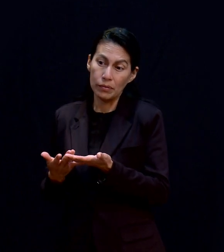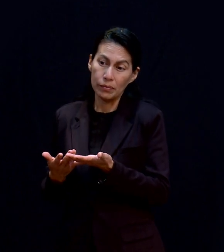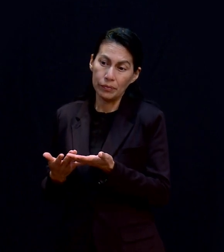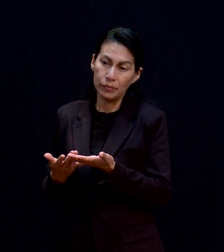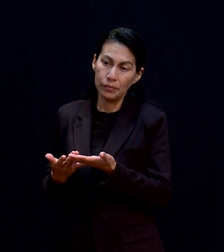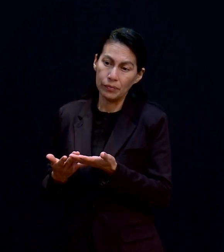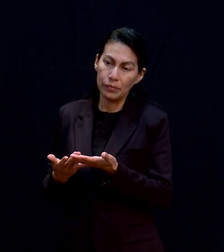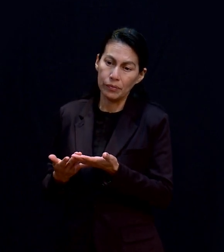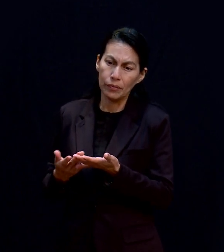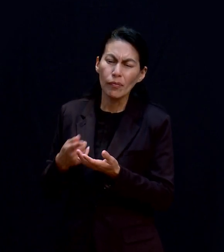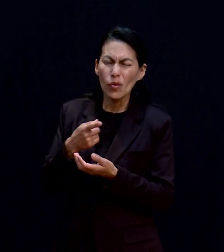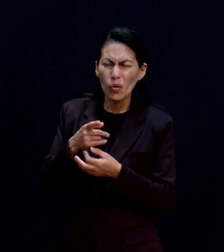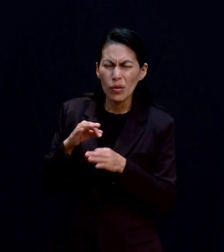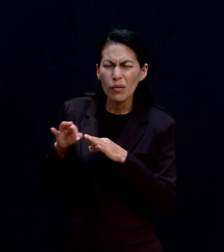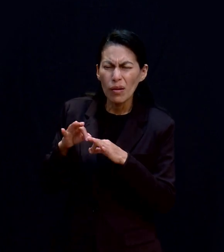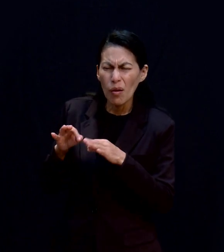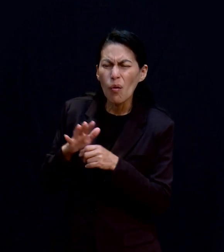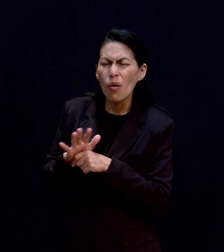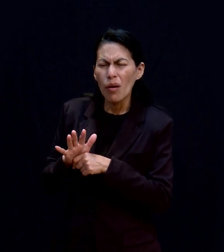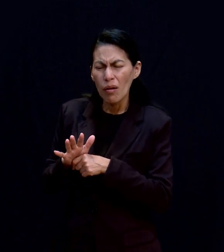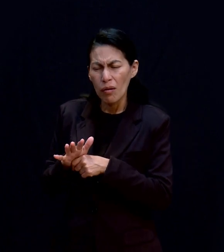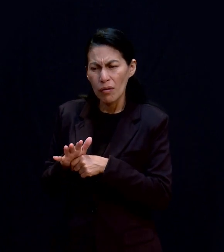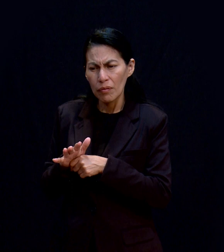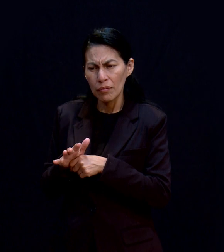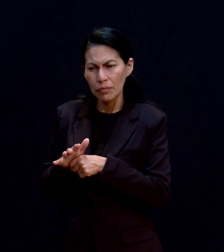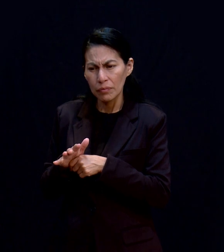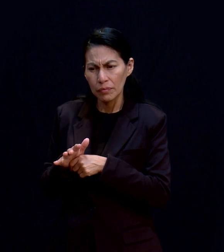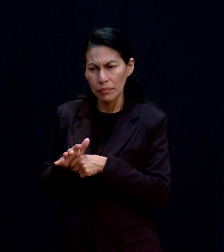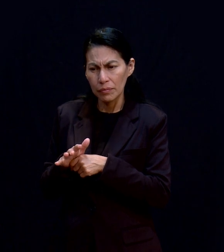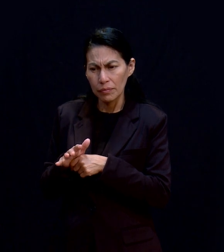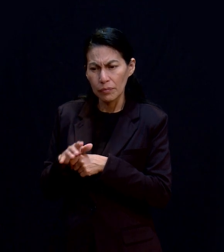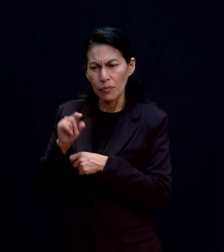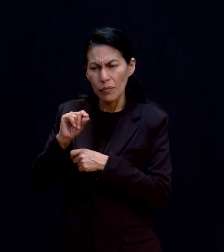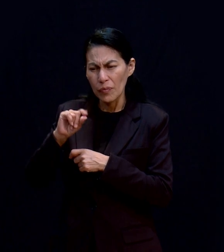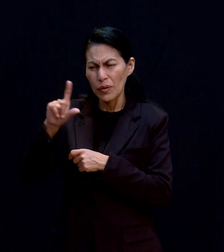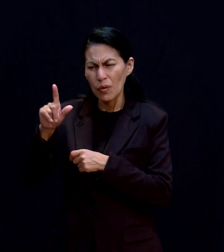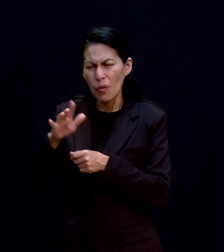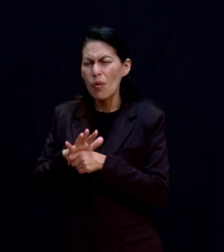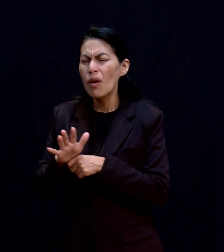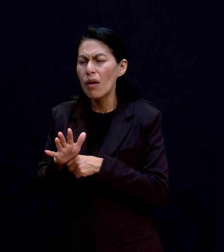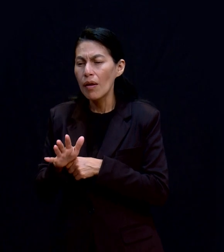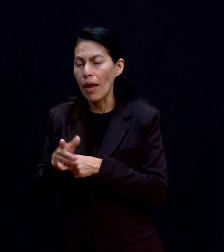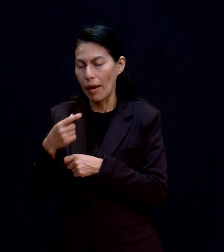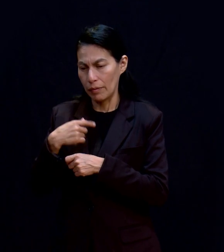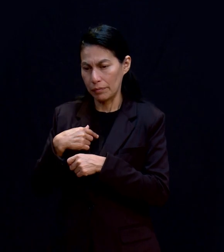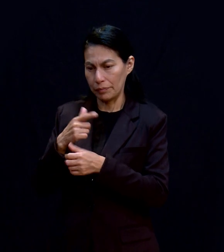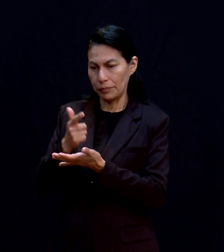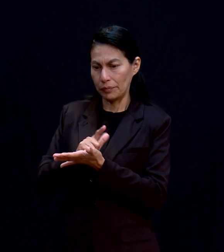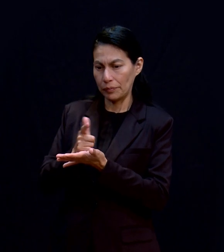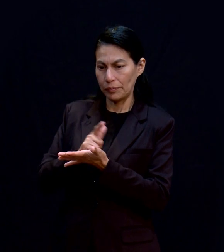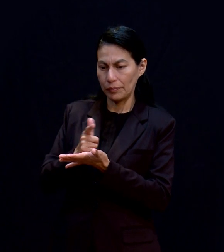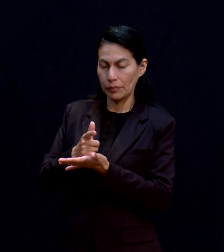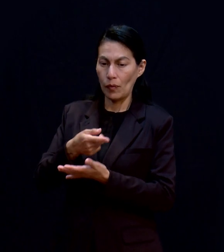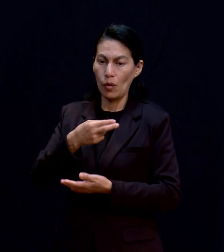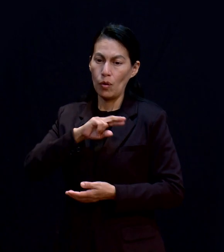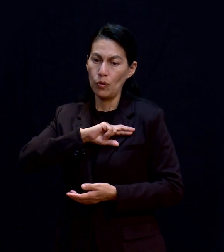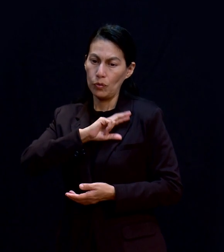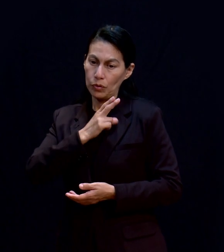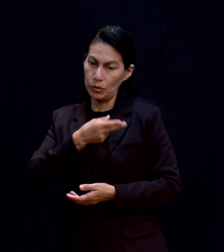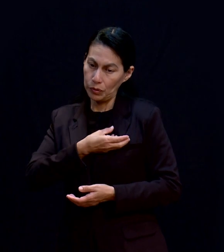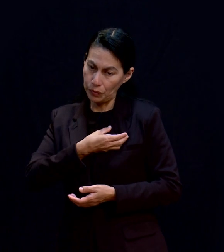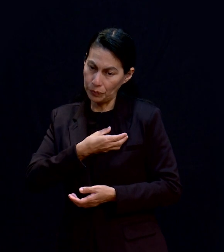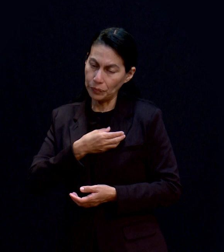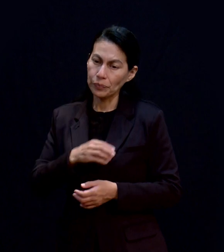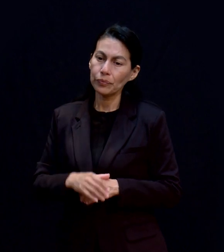gustaba trabajar por mi cuenta ir a la comunidad y trabajaba lo cual eres bueno les tú profesión y soy